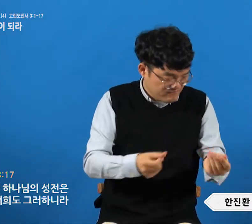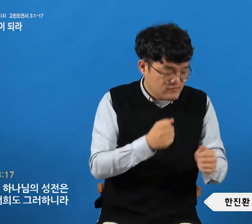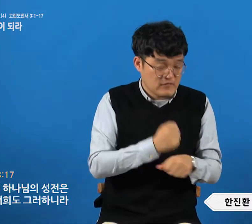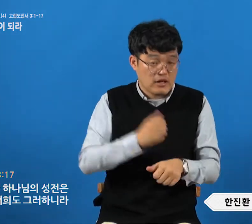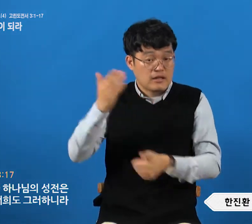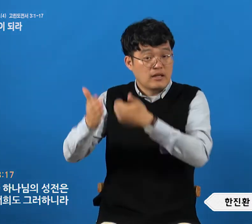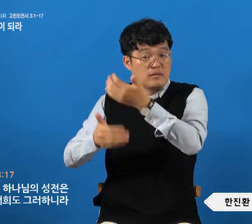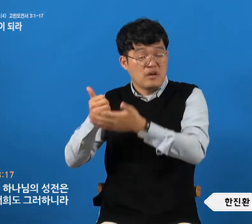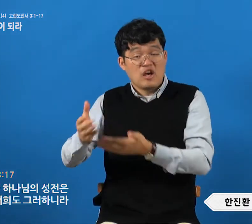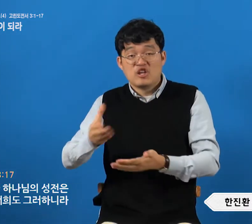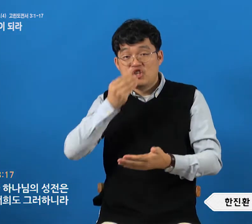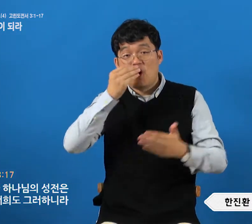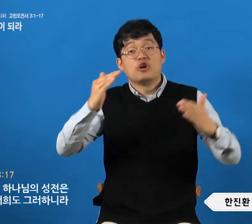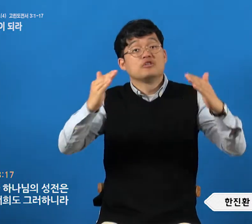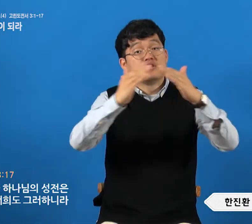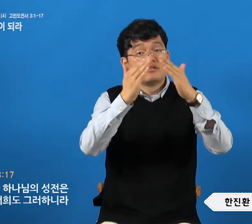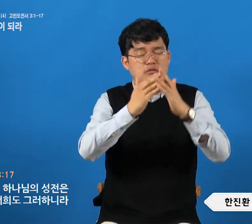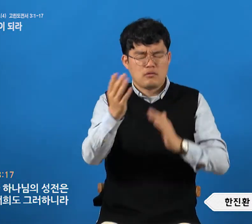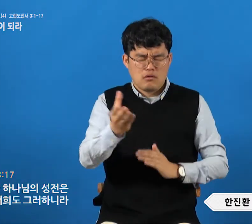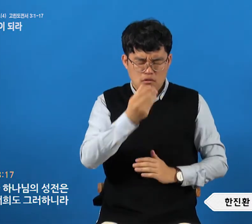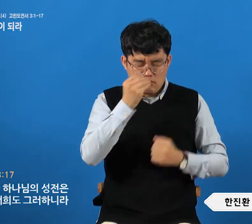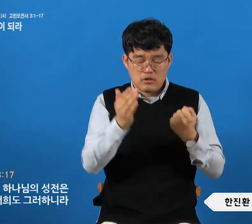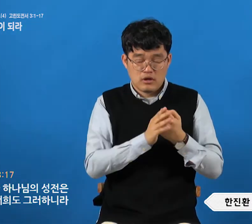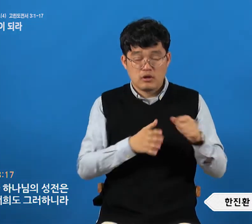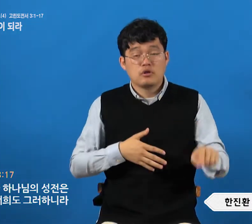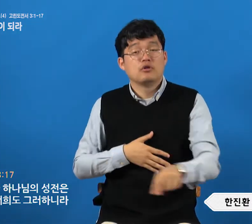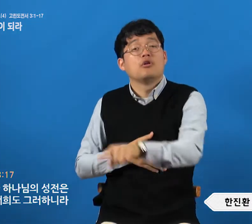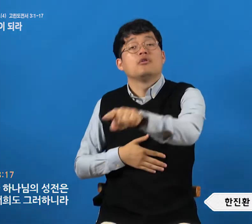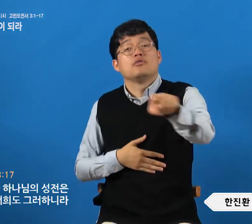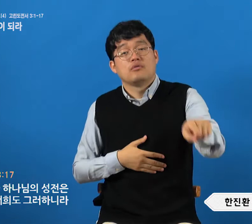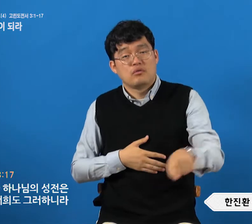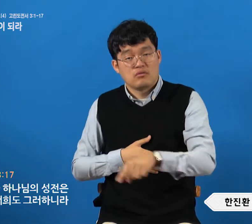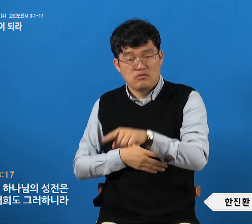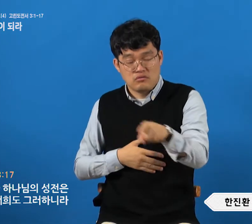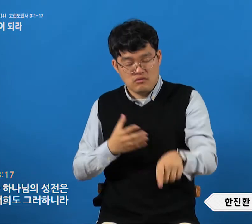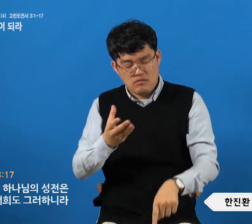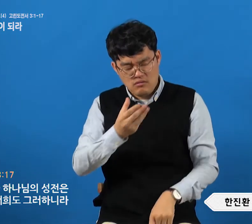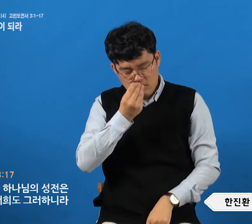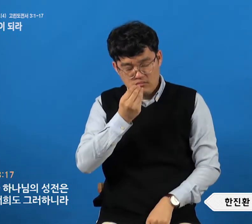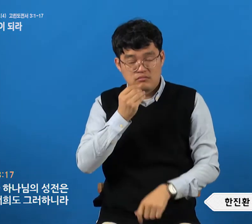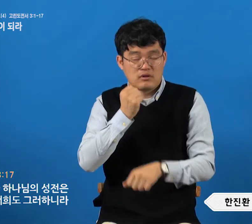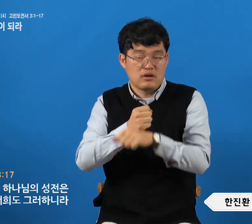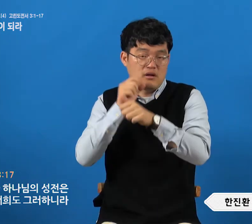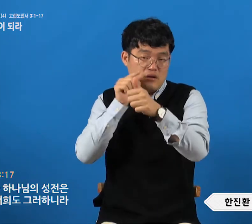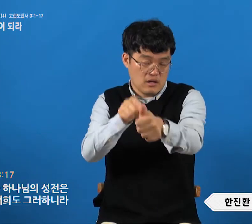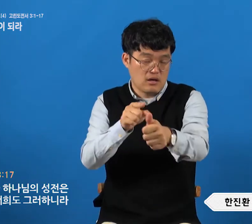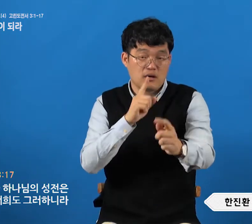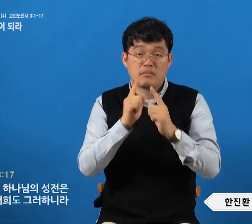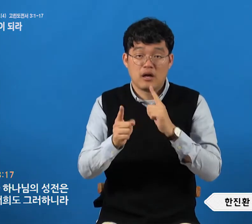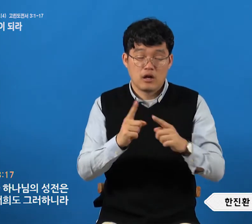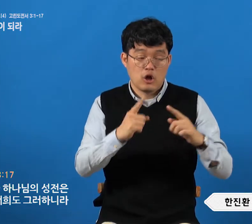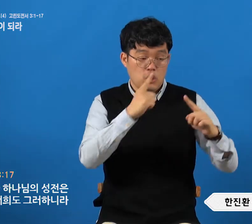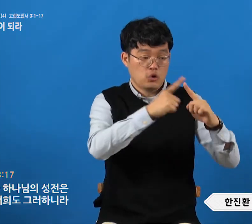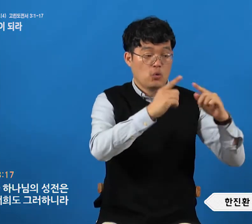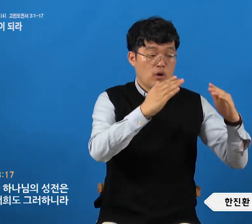너희도 그러하니라. 교회를 거룩한 성전이 되게 하라 하는